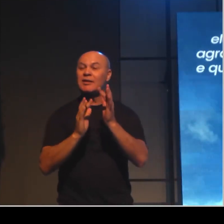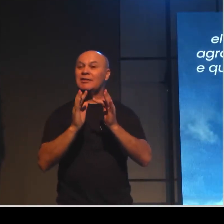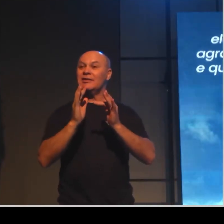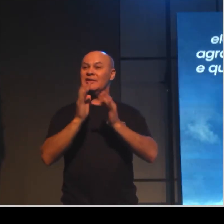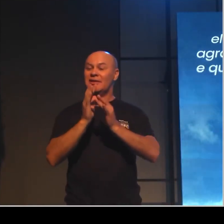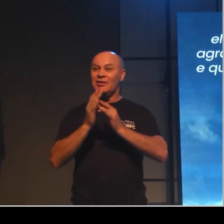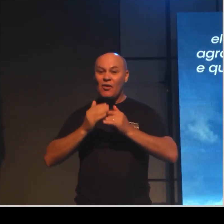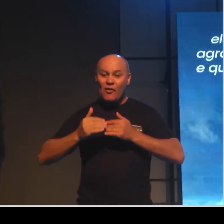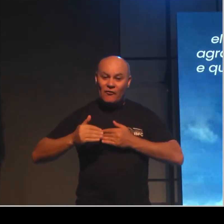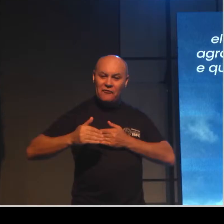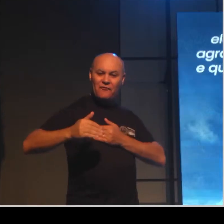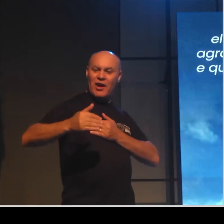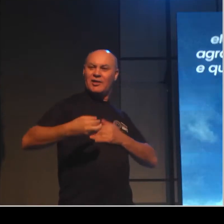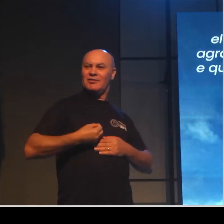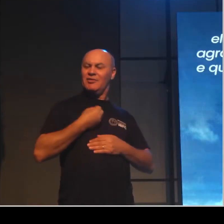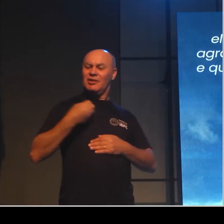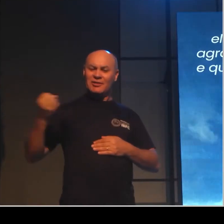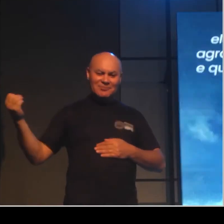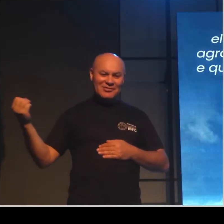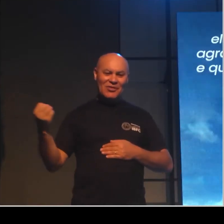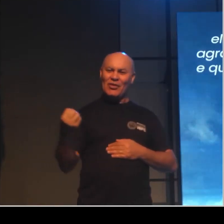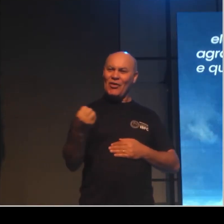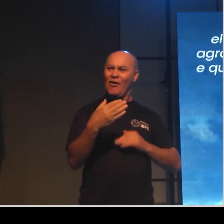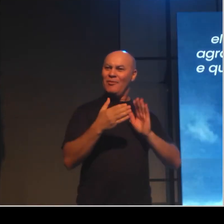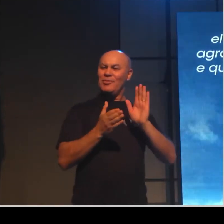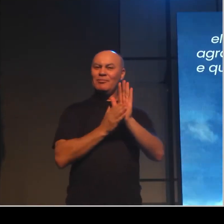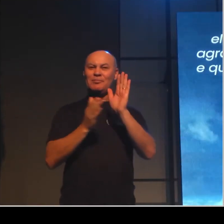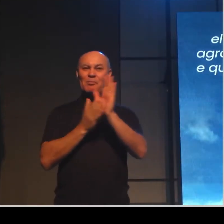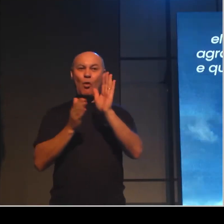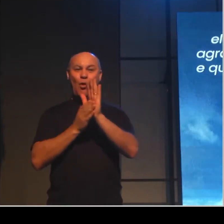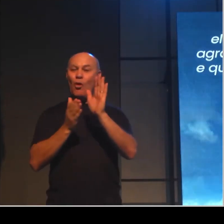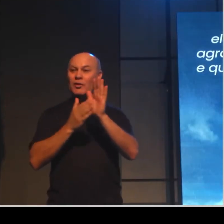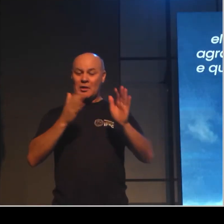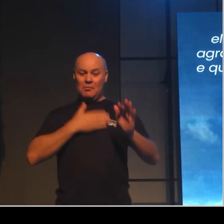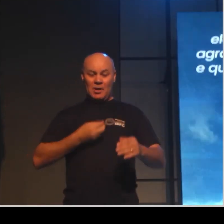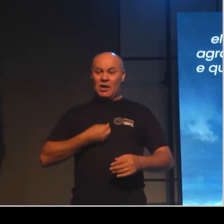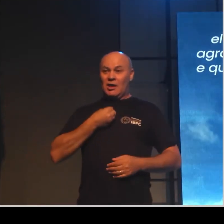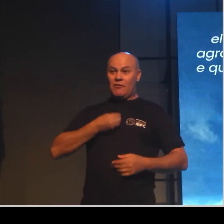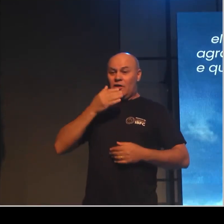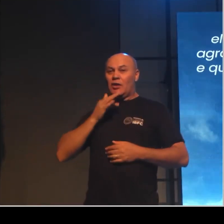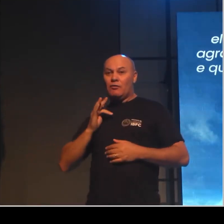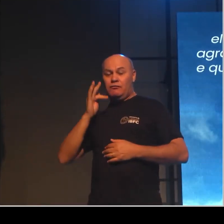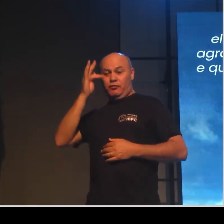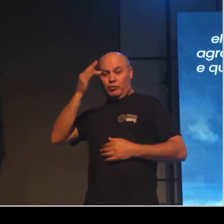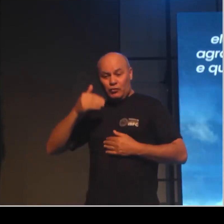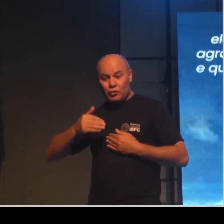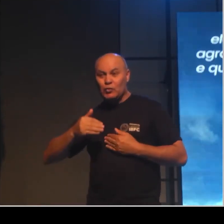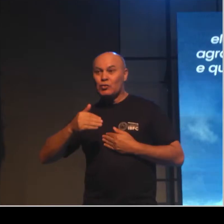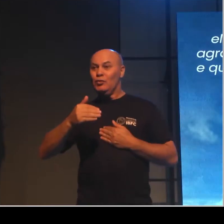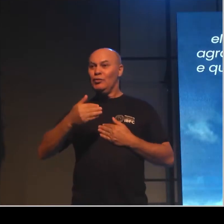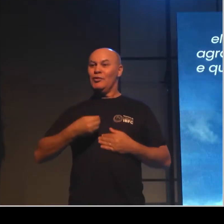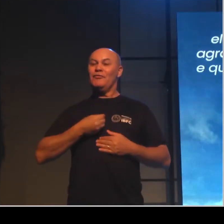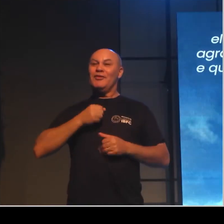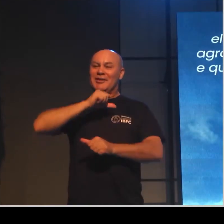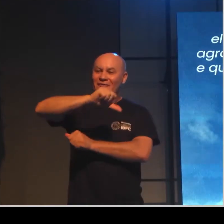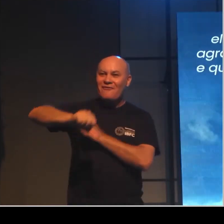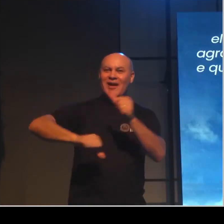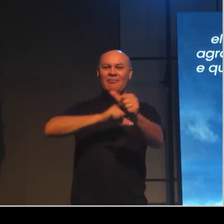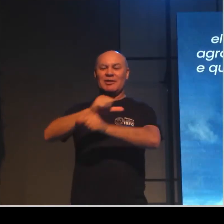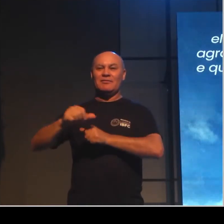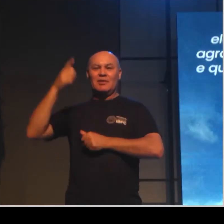propósito. Os meus anos podem ser vividos com sentido. O Natal é Deus dizendo que agora eu posso